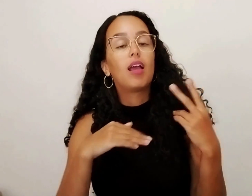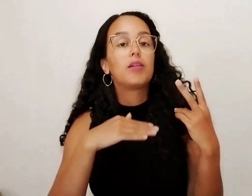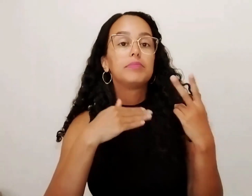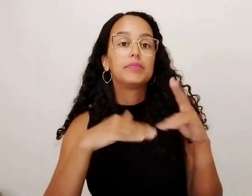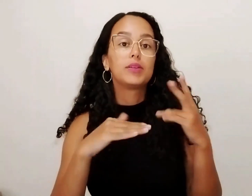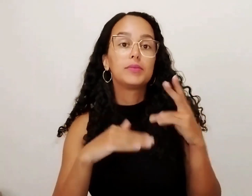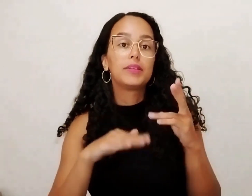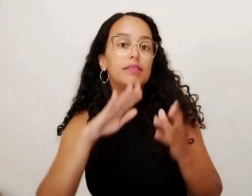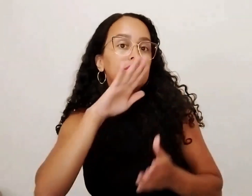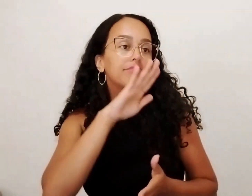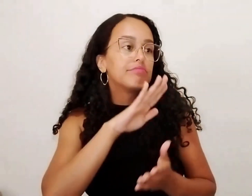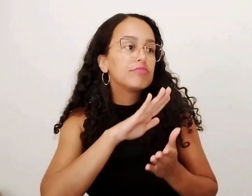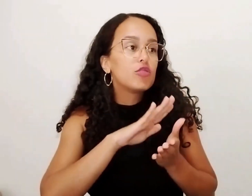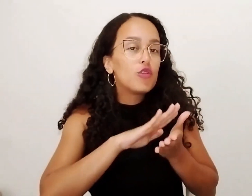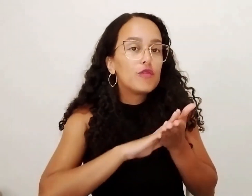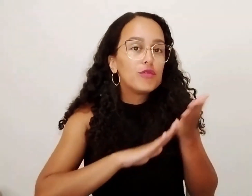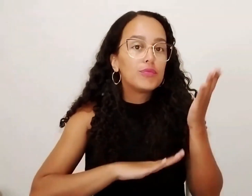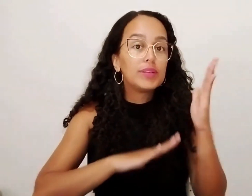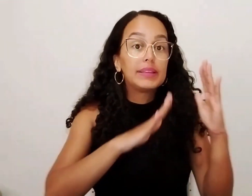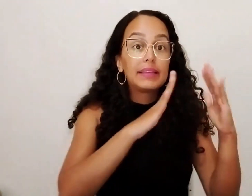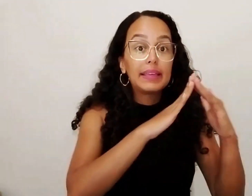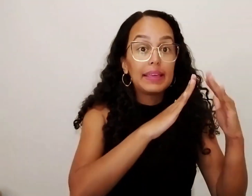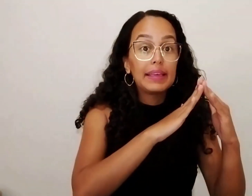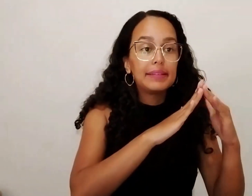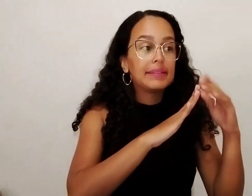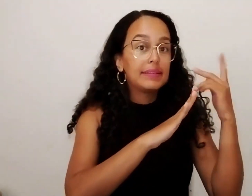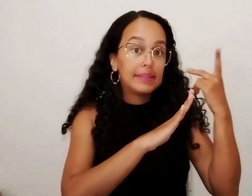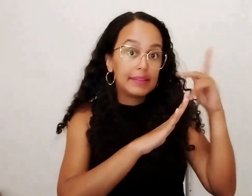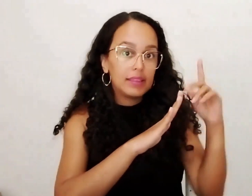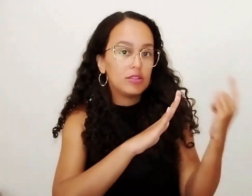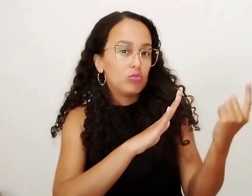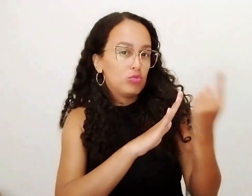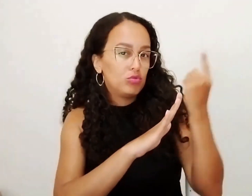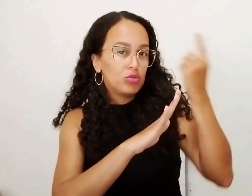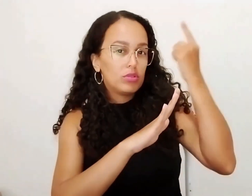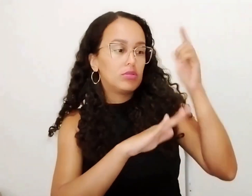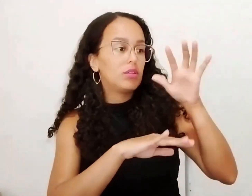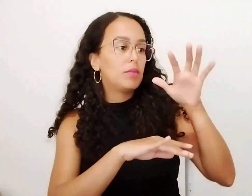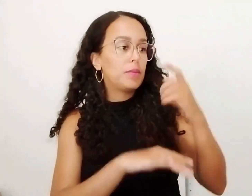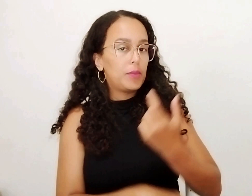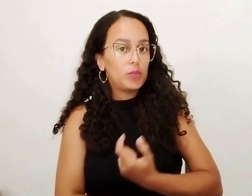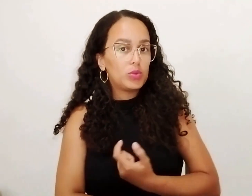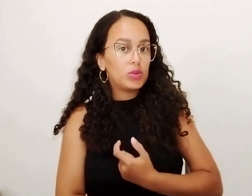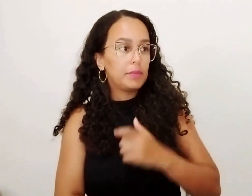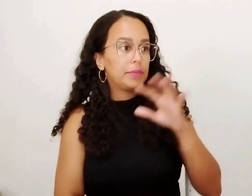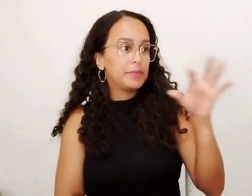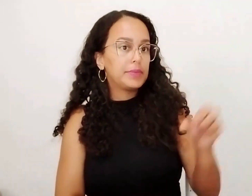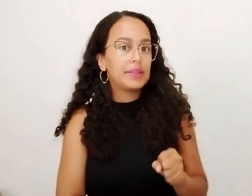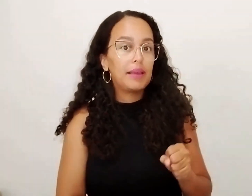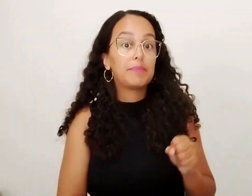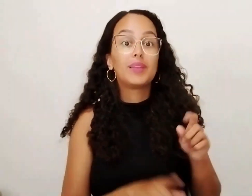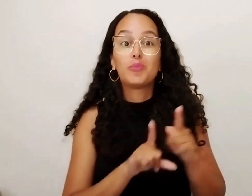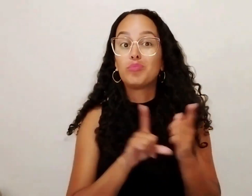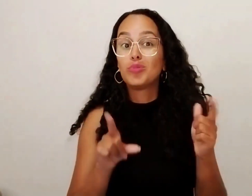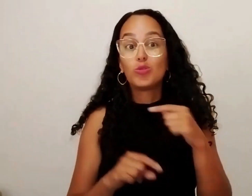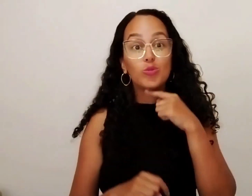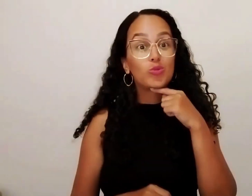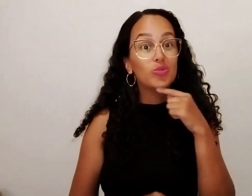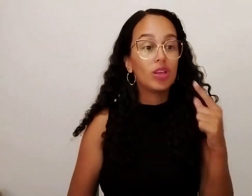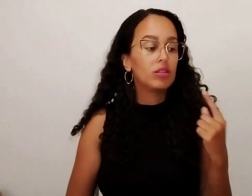a Muiraquitã. Entretanto, acaba morto pelo gigante e picado para ser cozido em uma